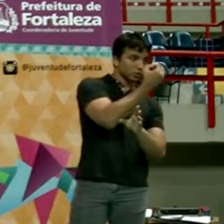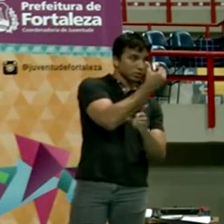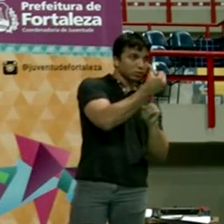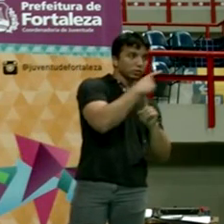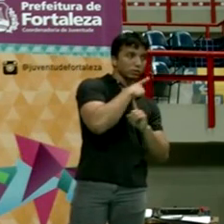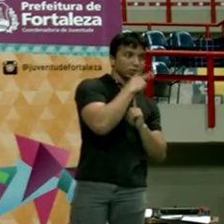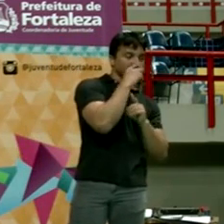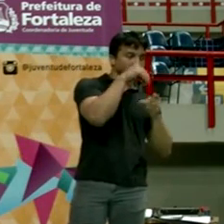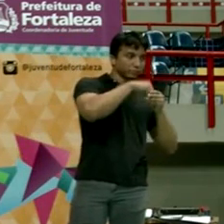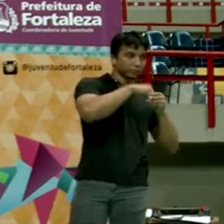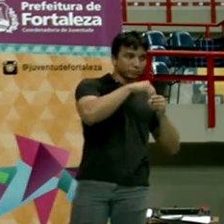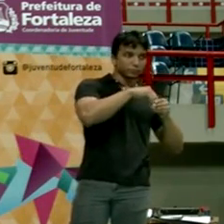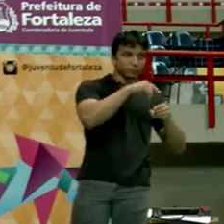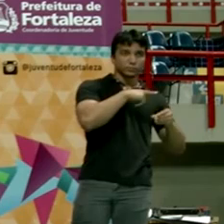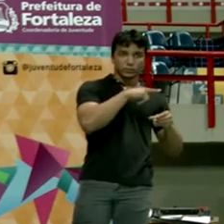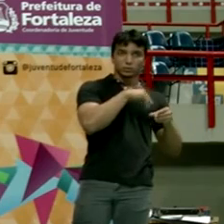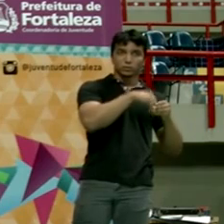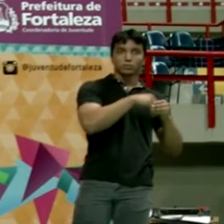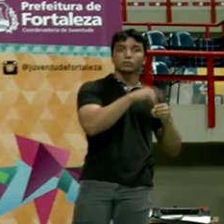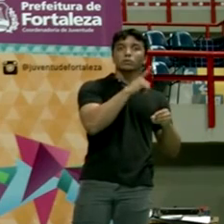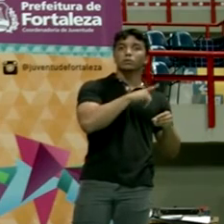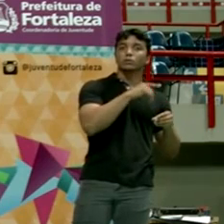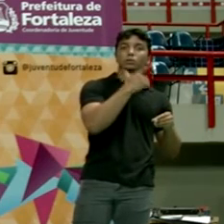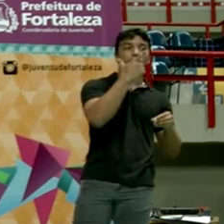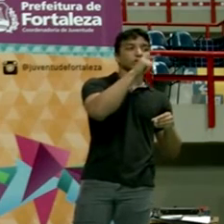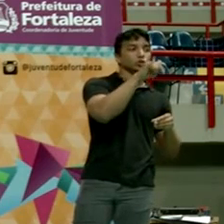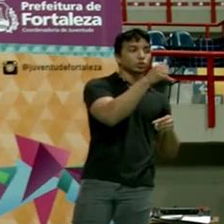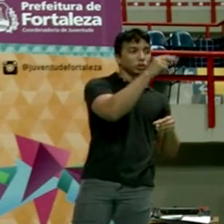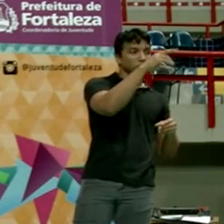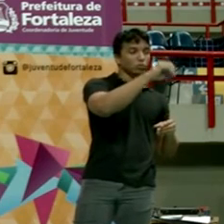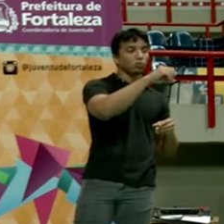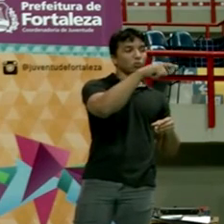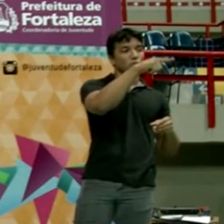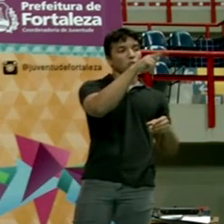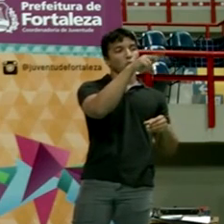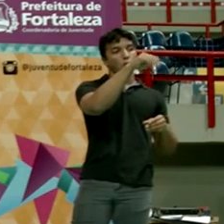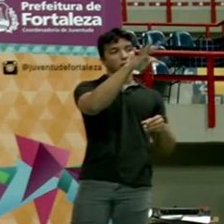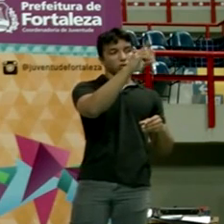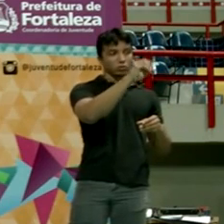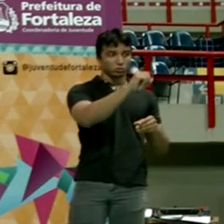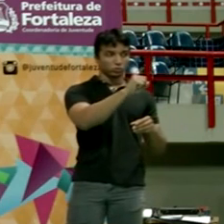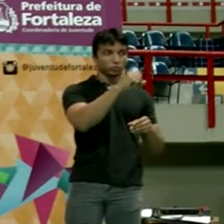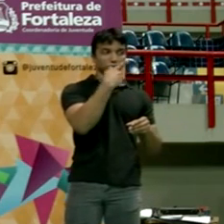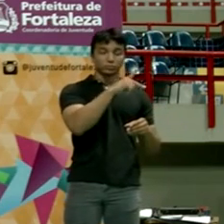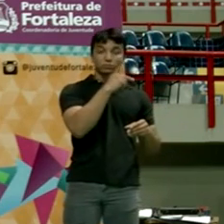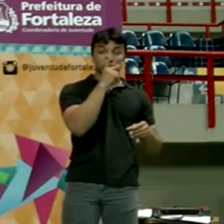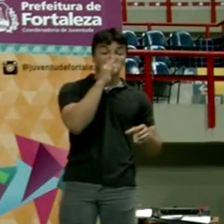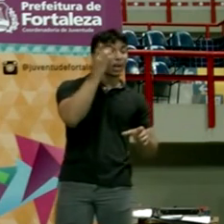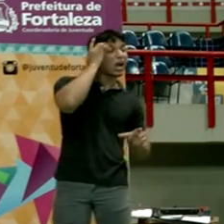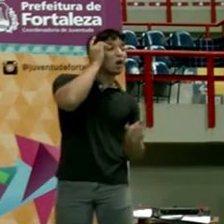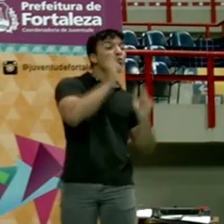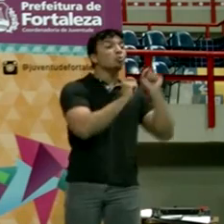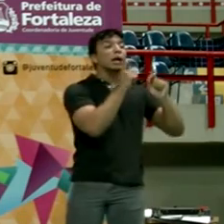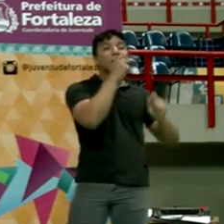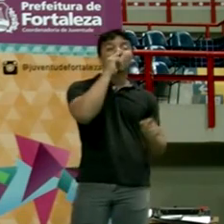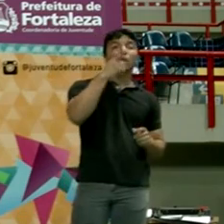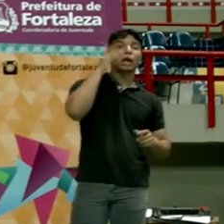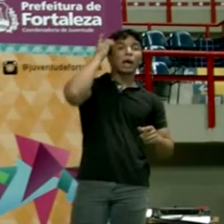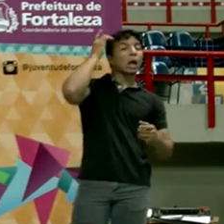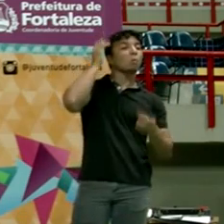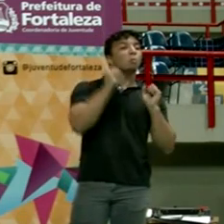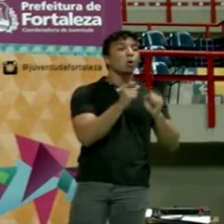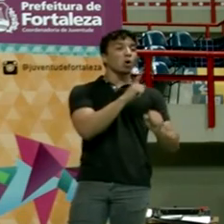Quem ganhou? Depois de Juscelino, quem ganhou? Jânio Quadros. Jânio Quadros achava que